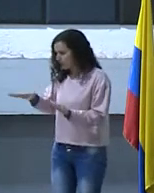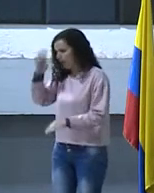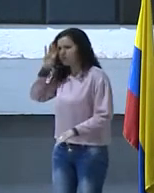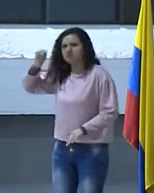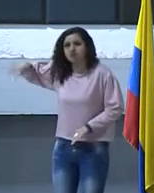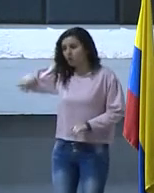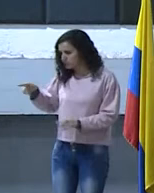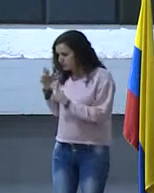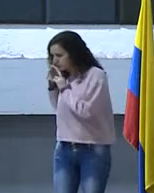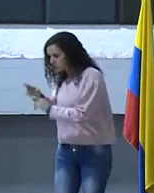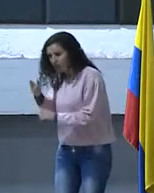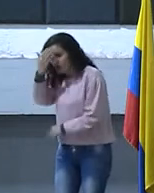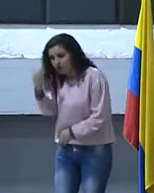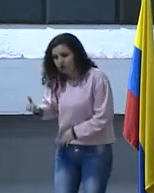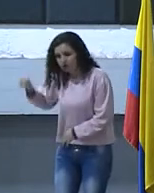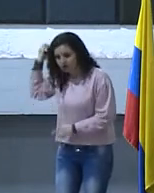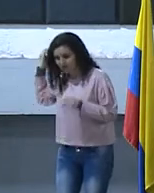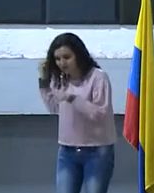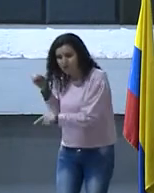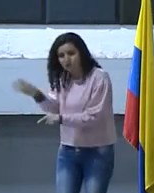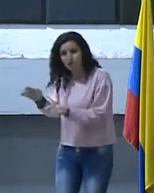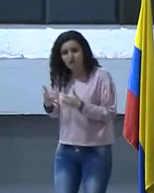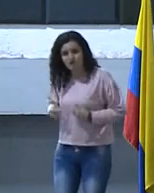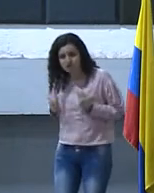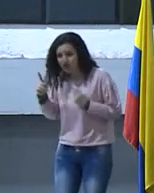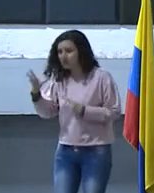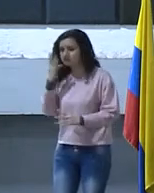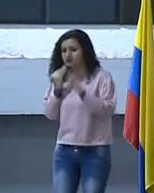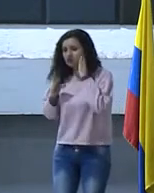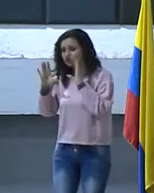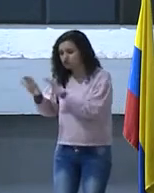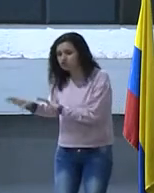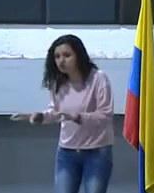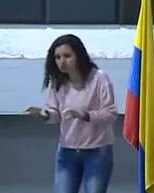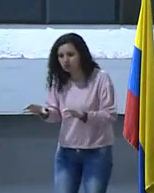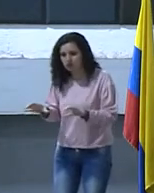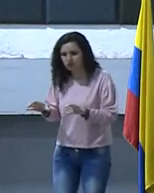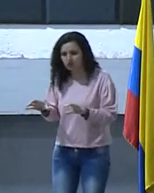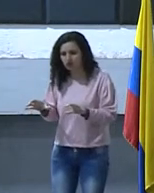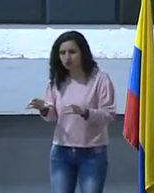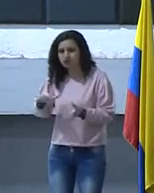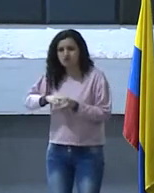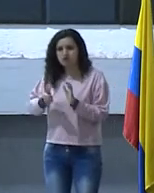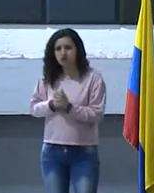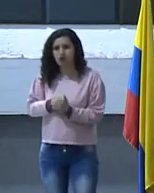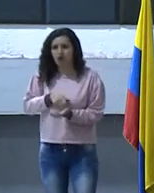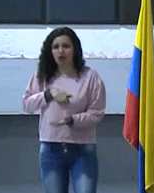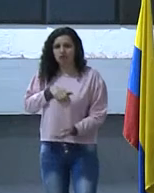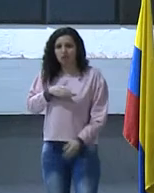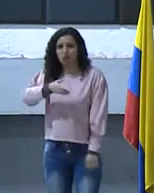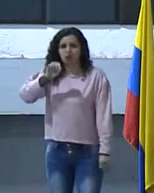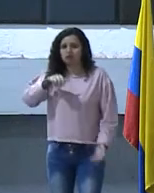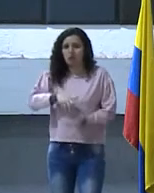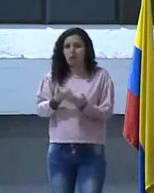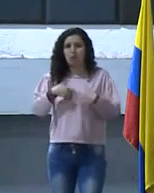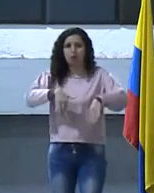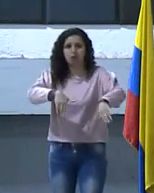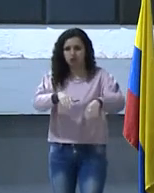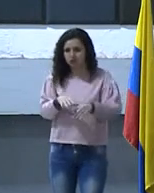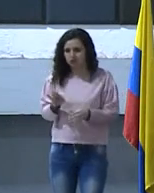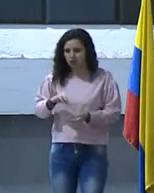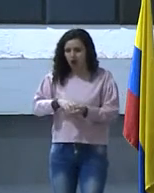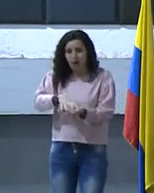parte de su existencia experiencia y trayectoria no anda aunque camine no aprende aunque la